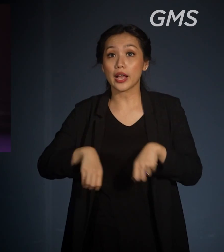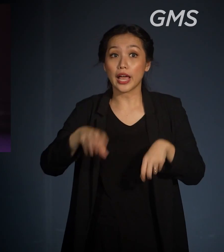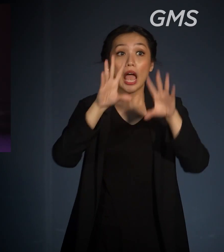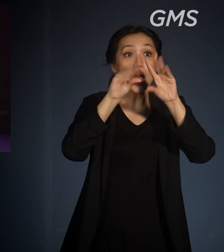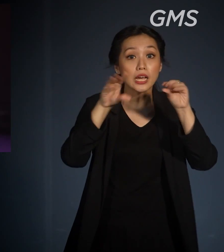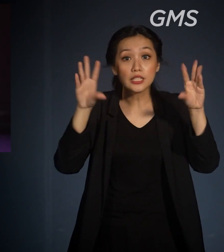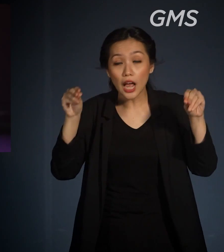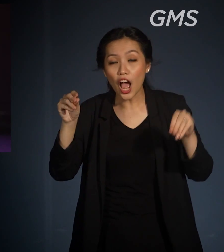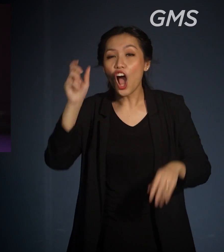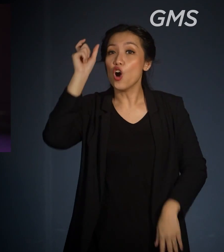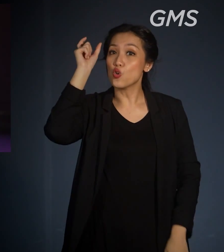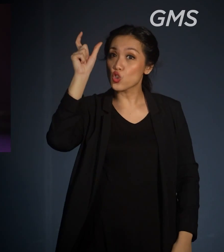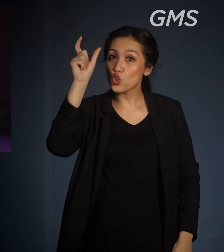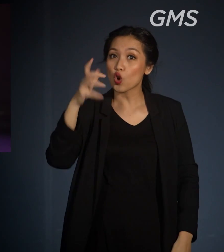laba,